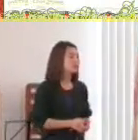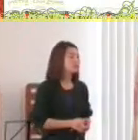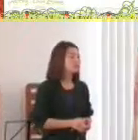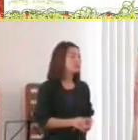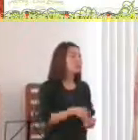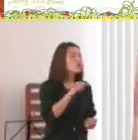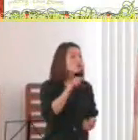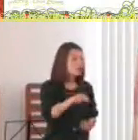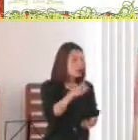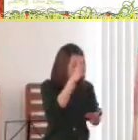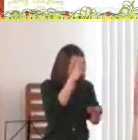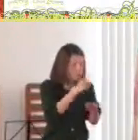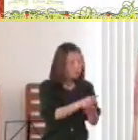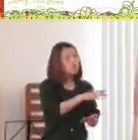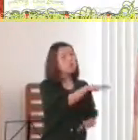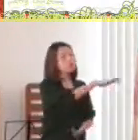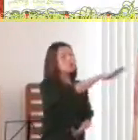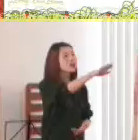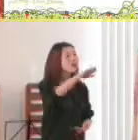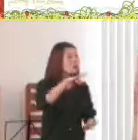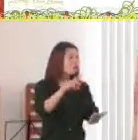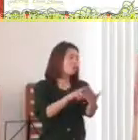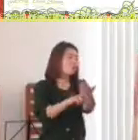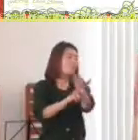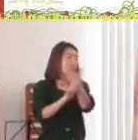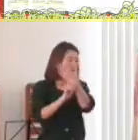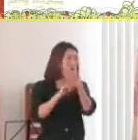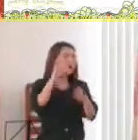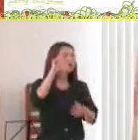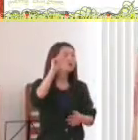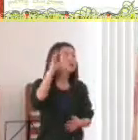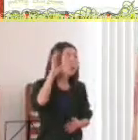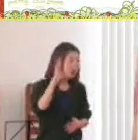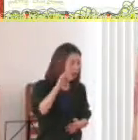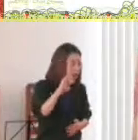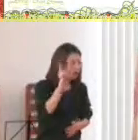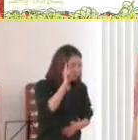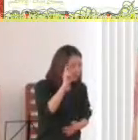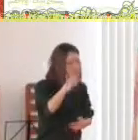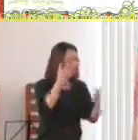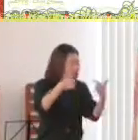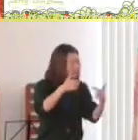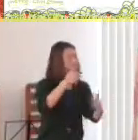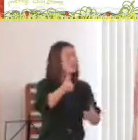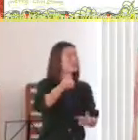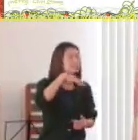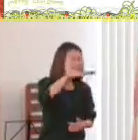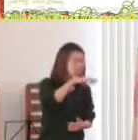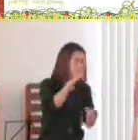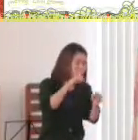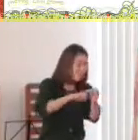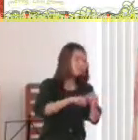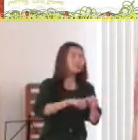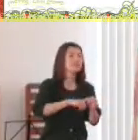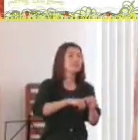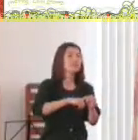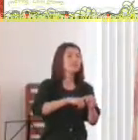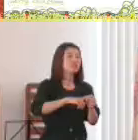違いますよ。あの福音書に書いてあるお話は、あなたもあの弟子たちのように、あ